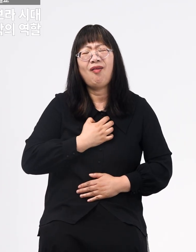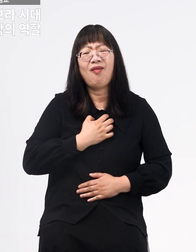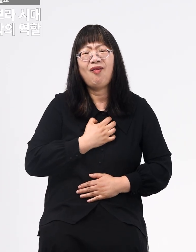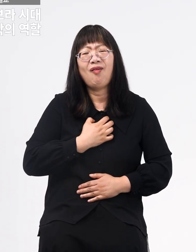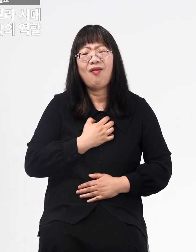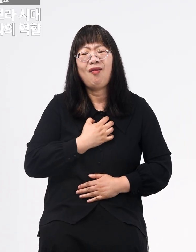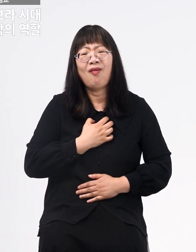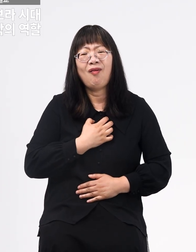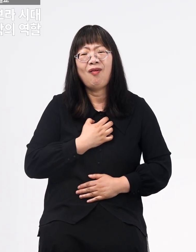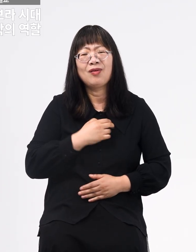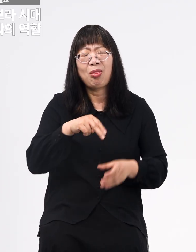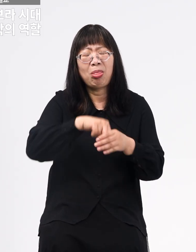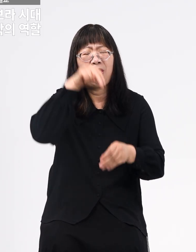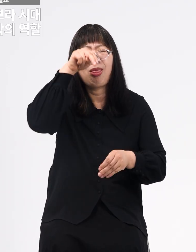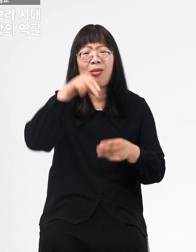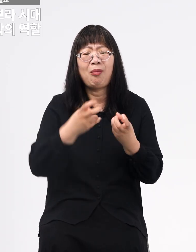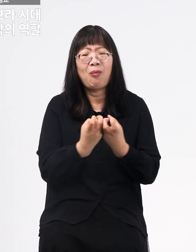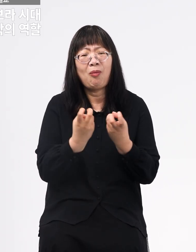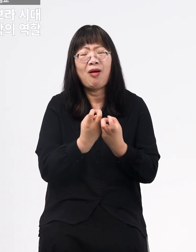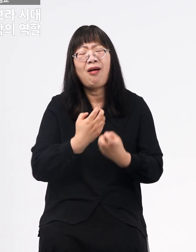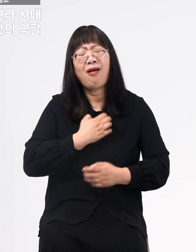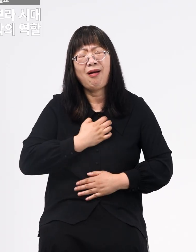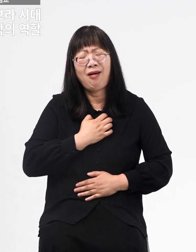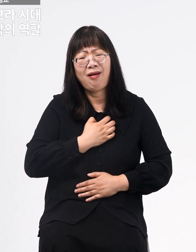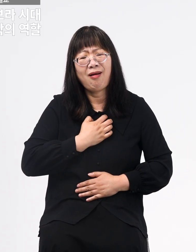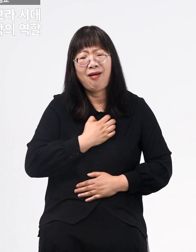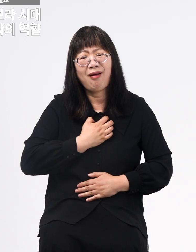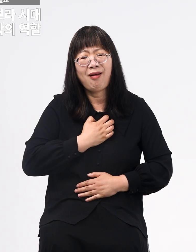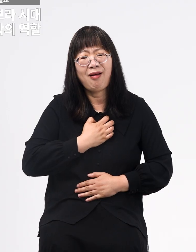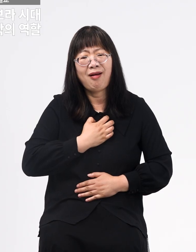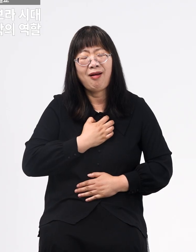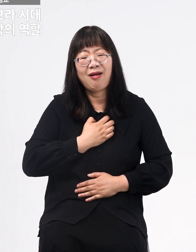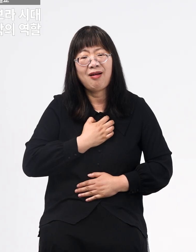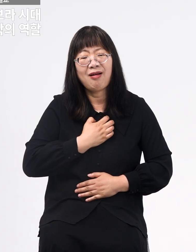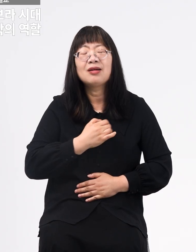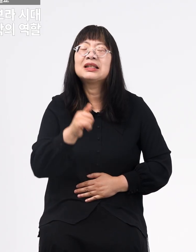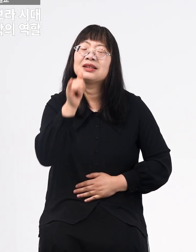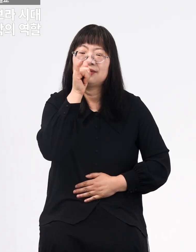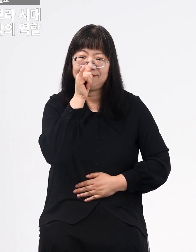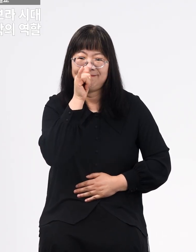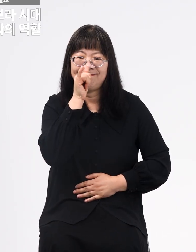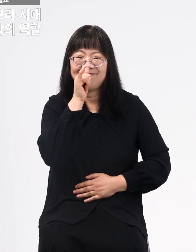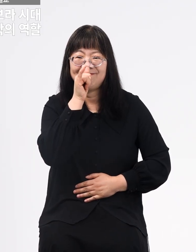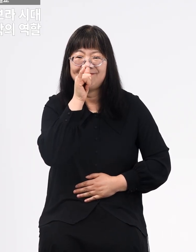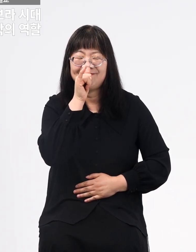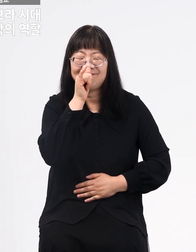어떻게 되지? 이런 마음 듭니까 안 듭니까? 들어요.